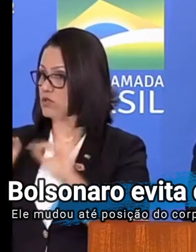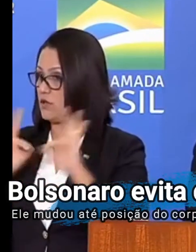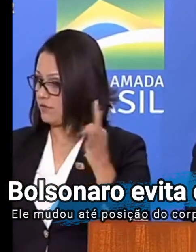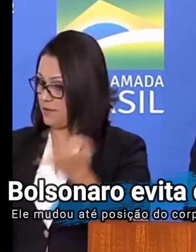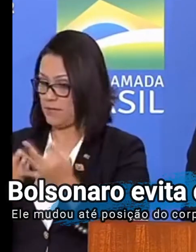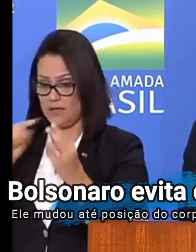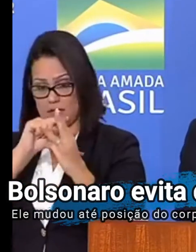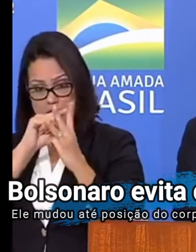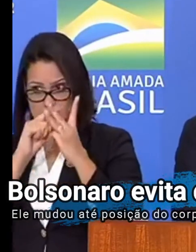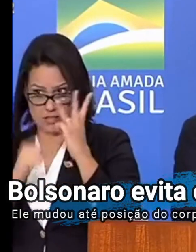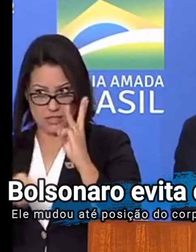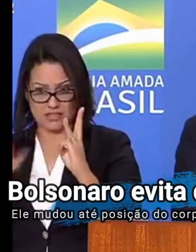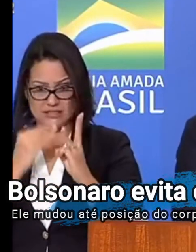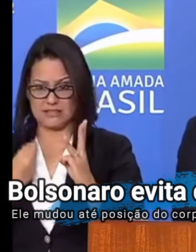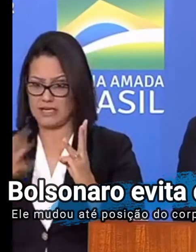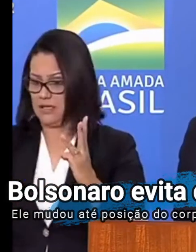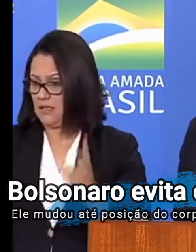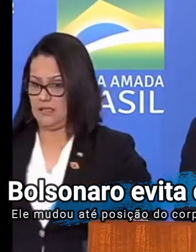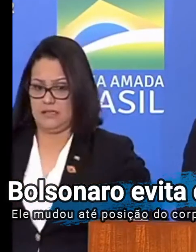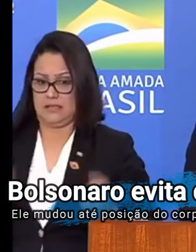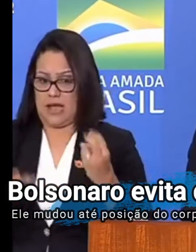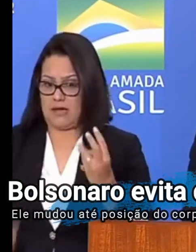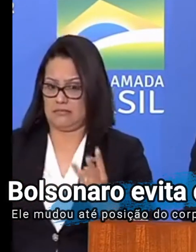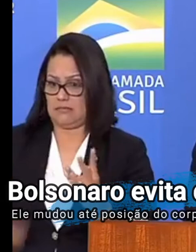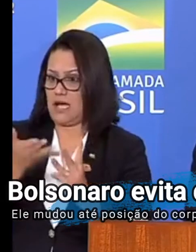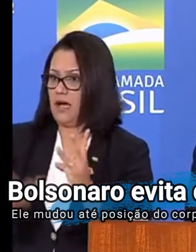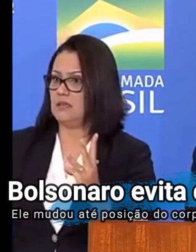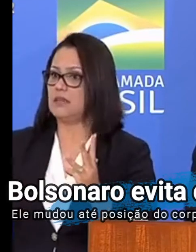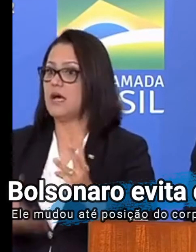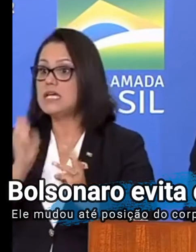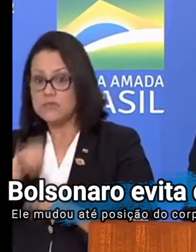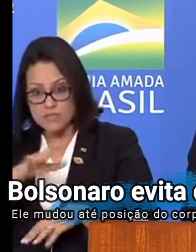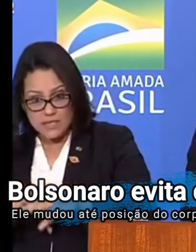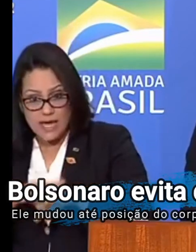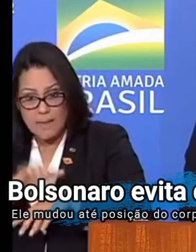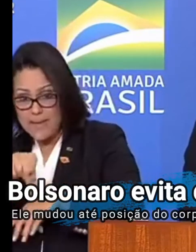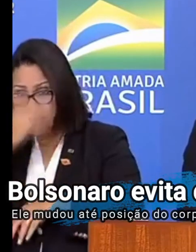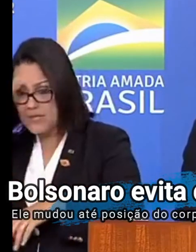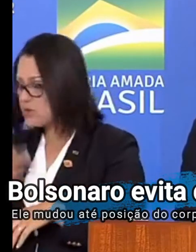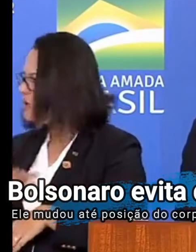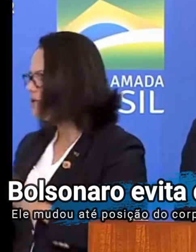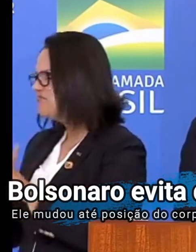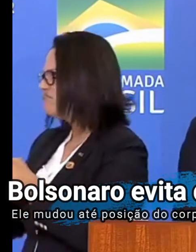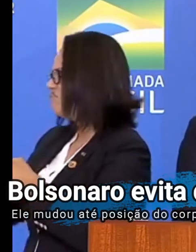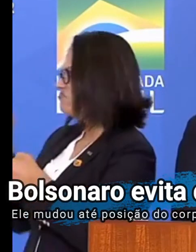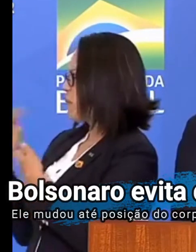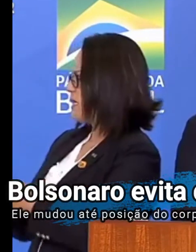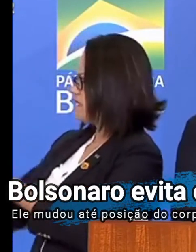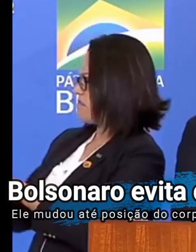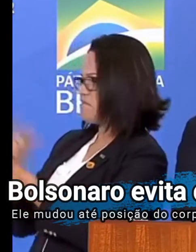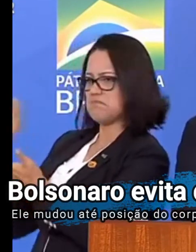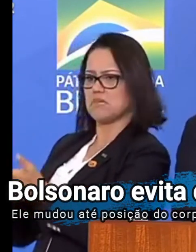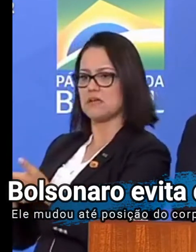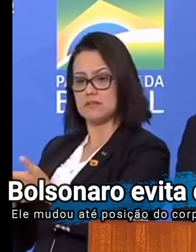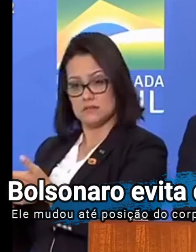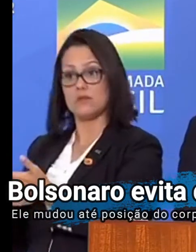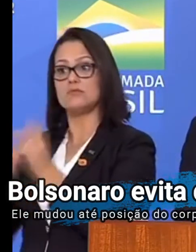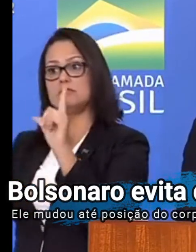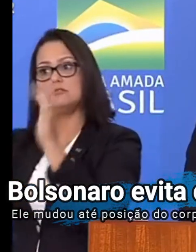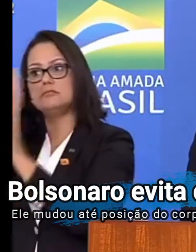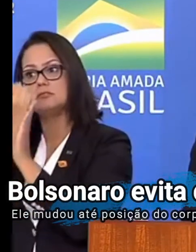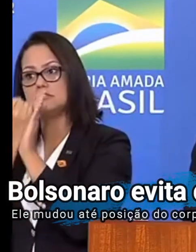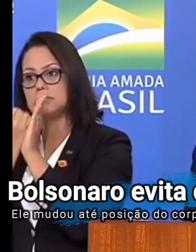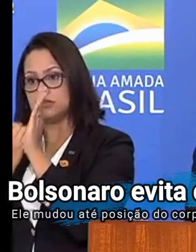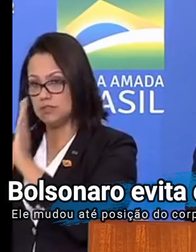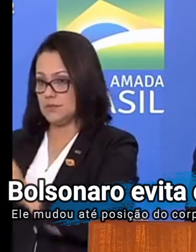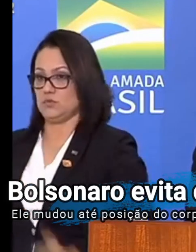meios para essas pessoas deixar o programa de forma voluntária e diminuir despesas obrigatórias combater a